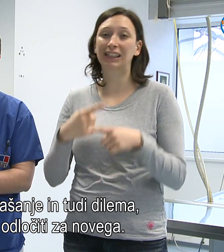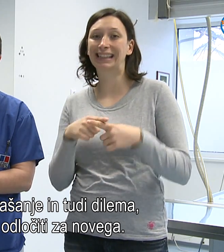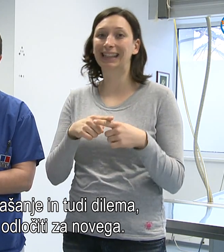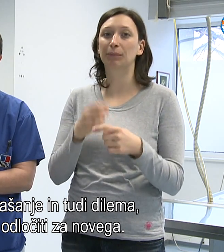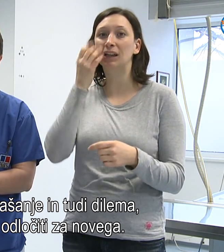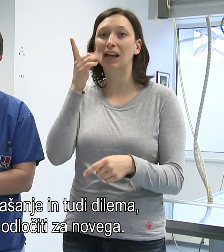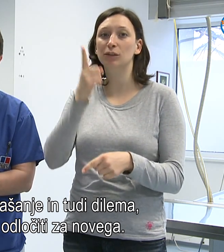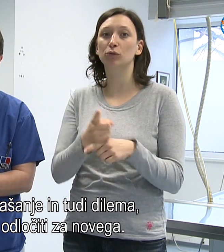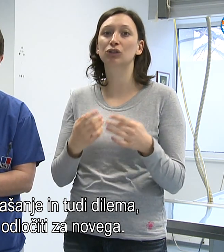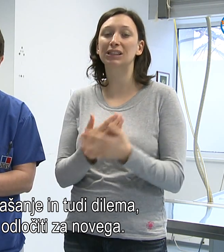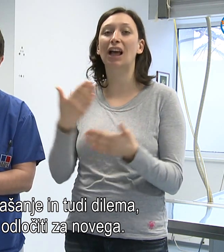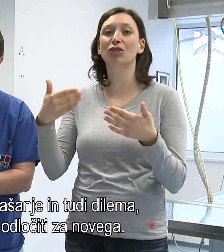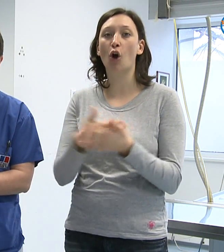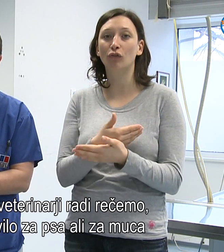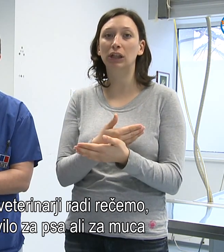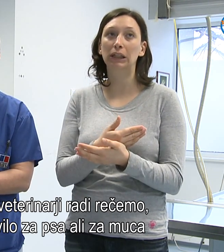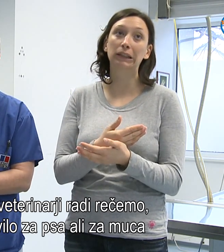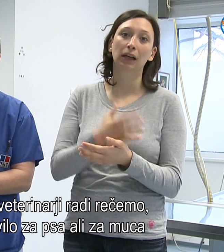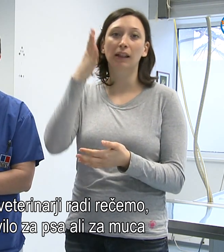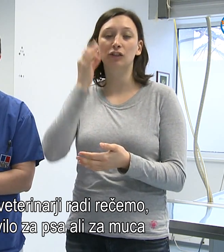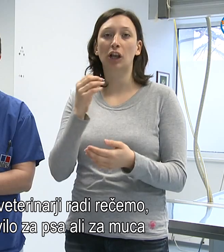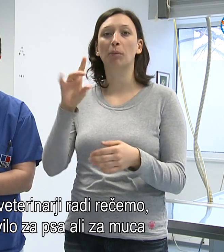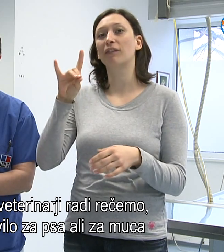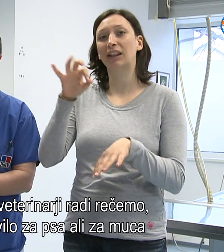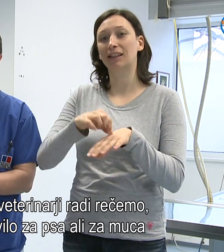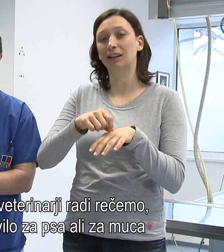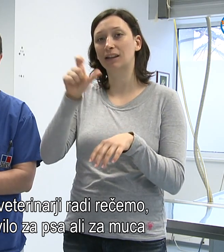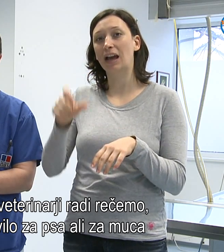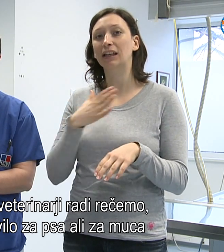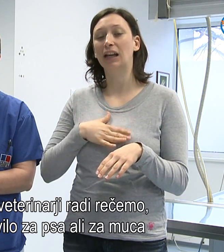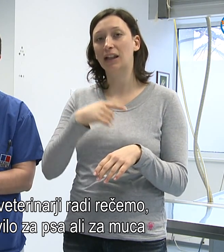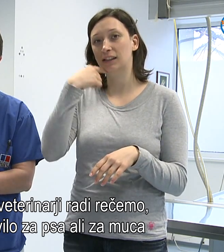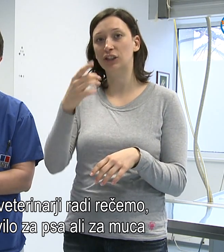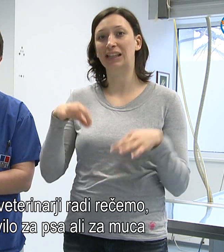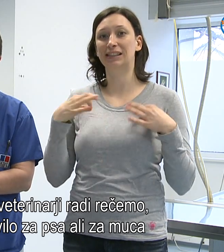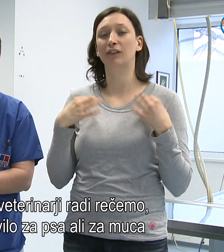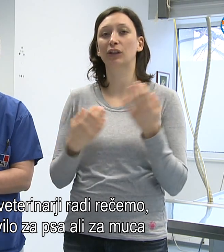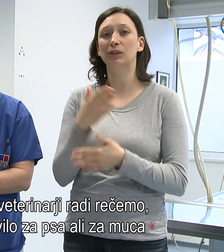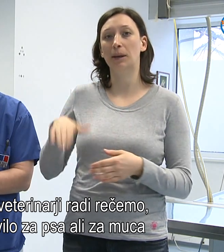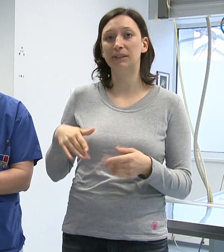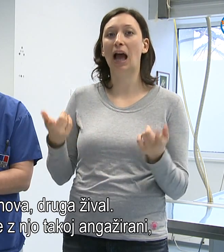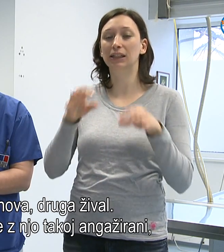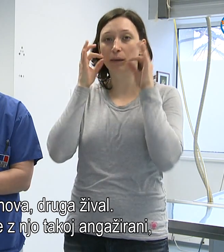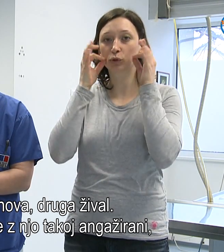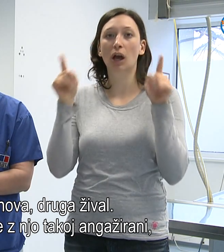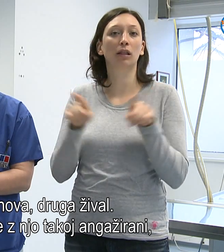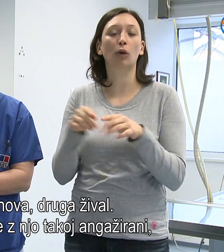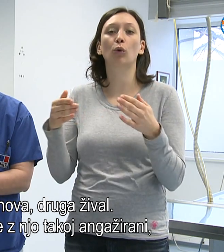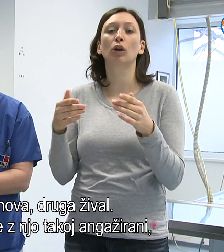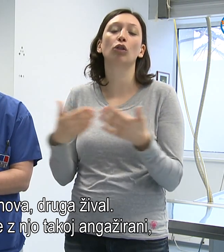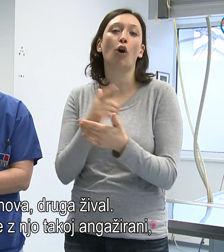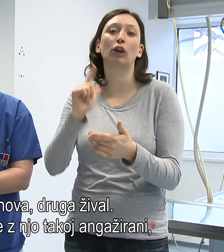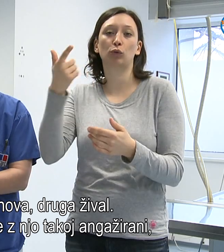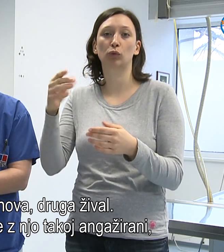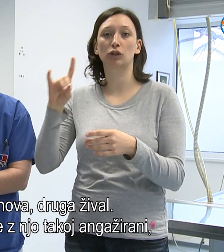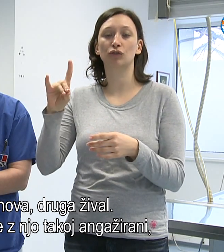se odločiti za novega. Načeloma veterinarji radi rečemo, da je zdravilo za psa ali za muca takoj nova druga